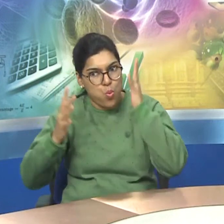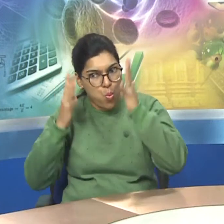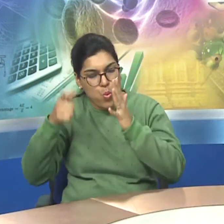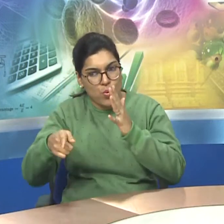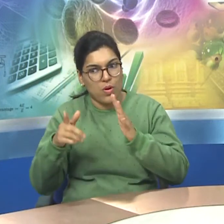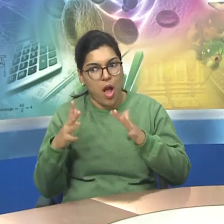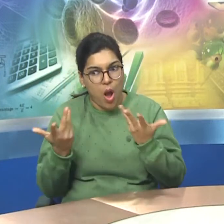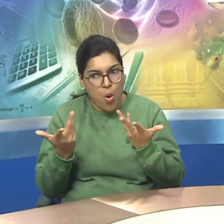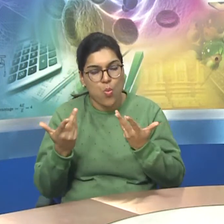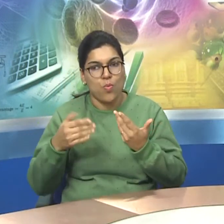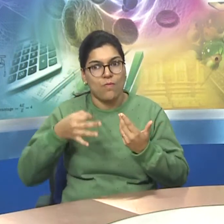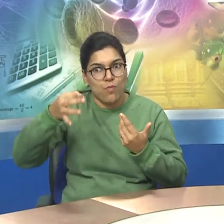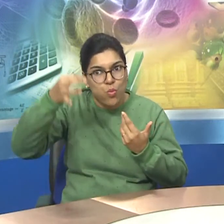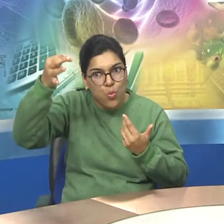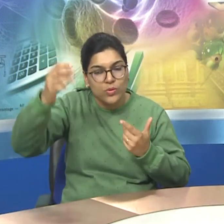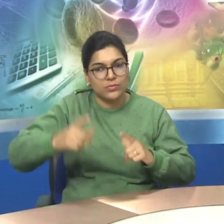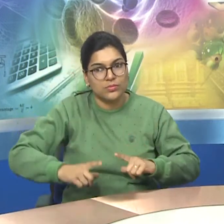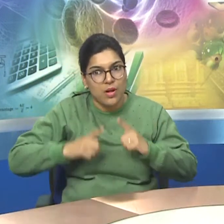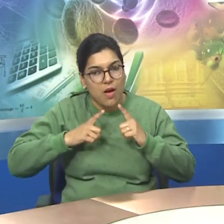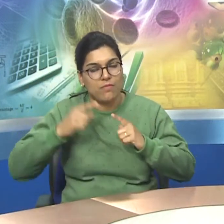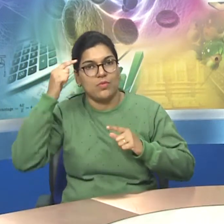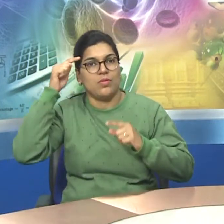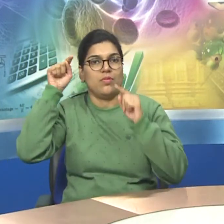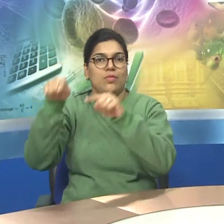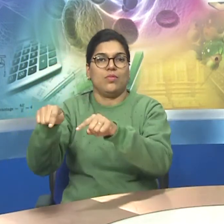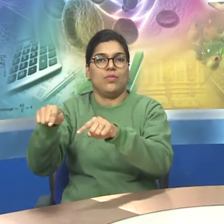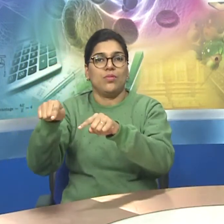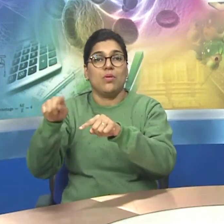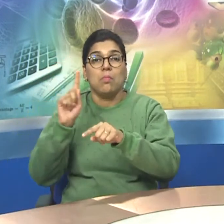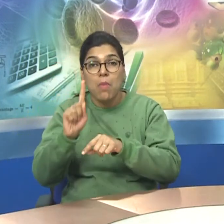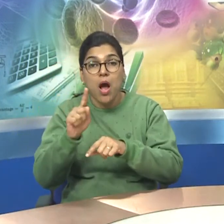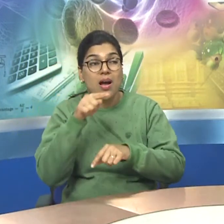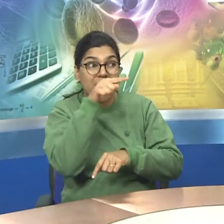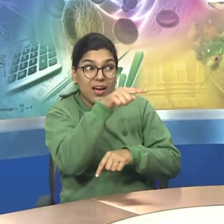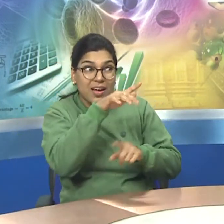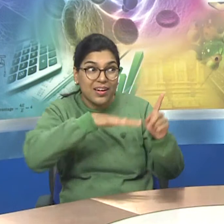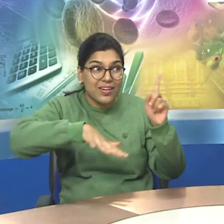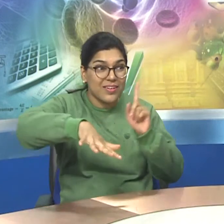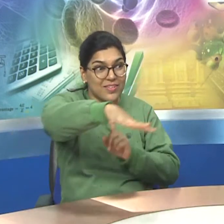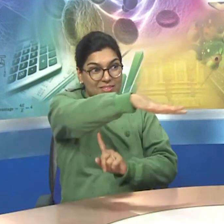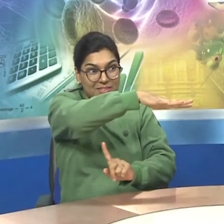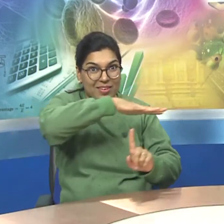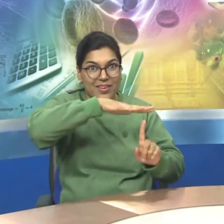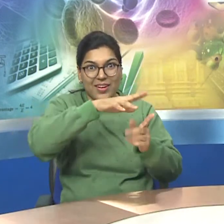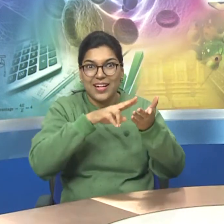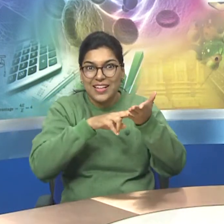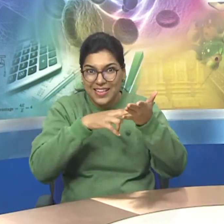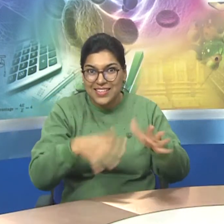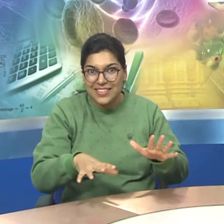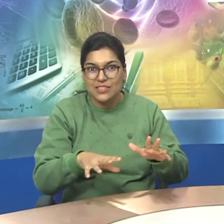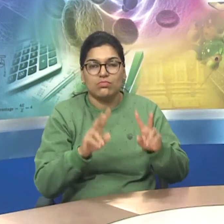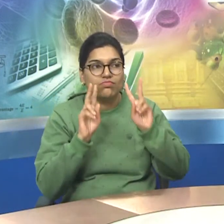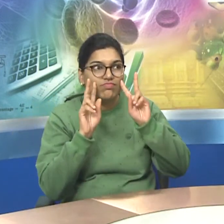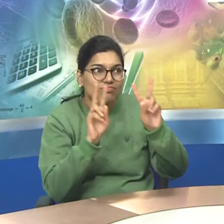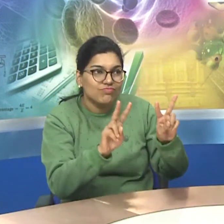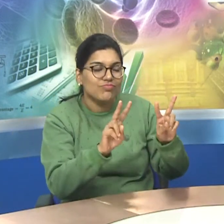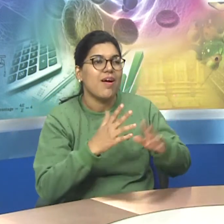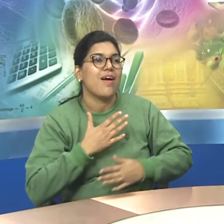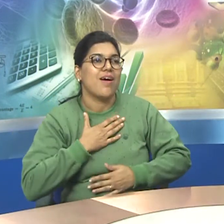It means in our everyday life we are so much focused on our work, and because of this